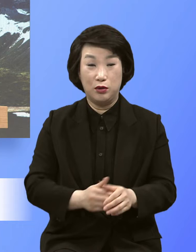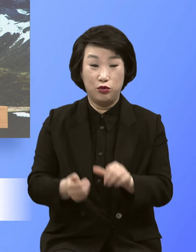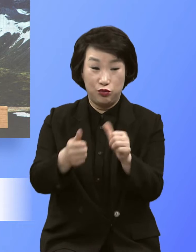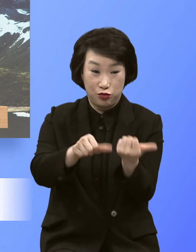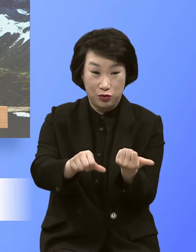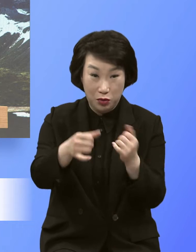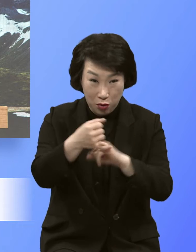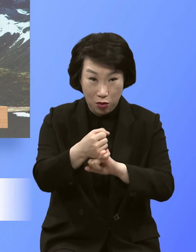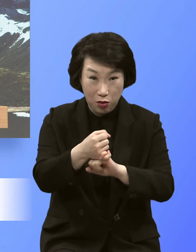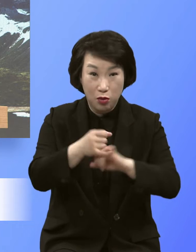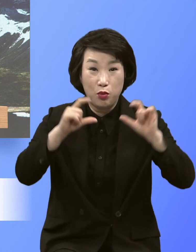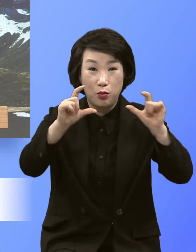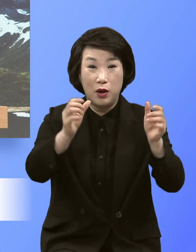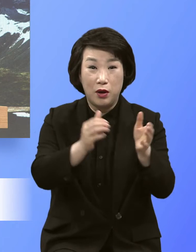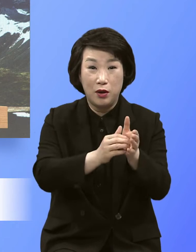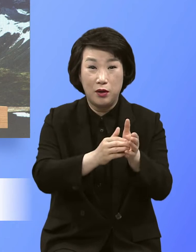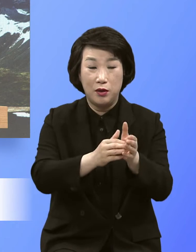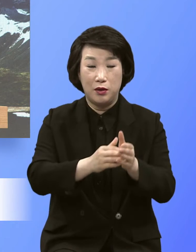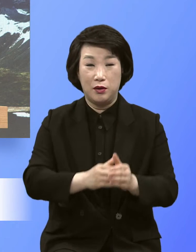정령 죽는데요.